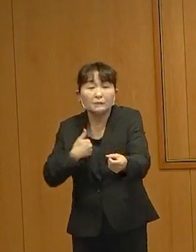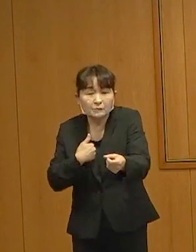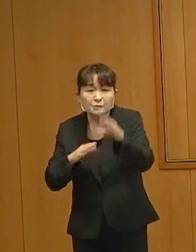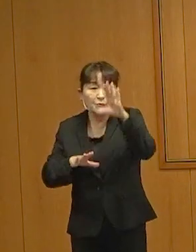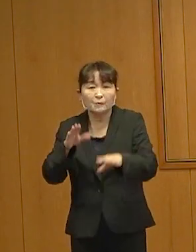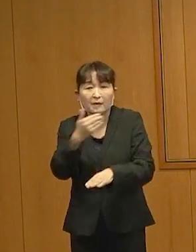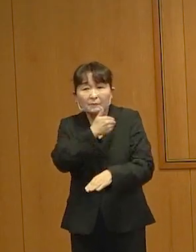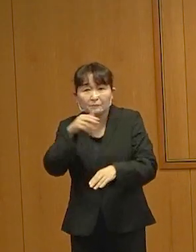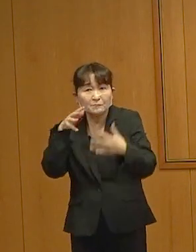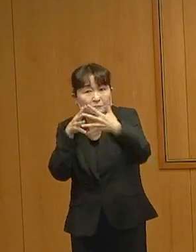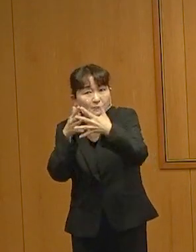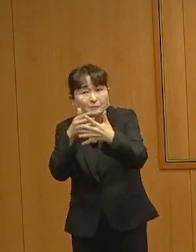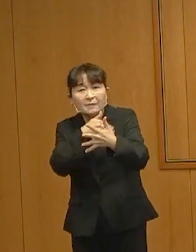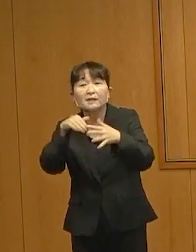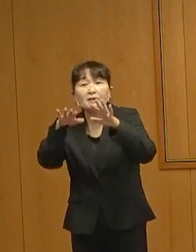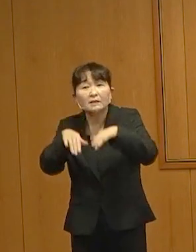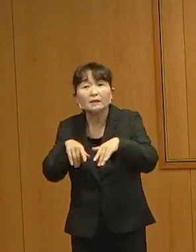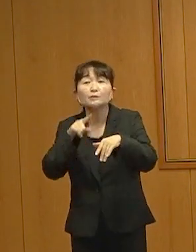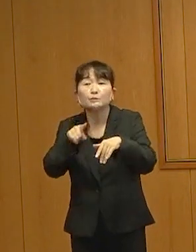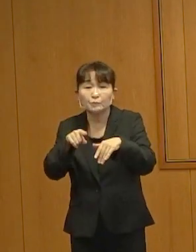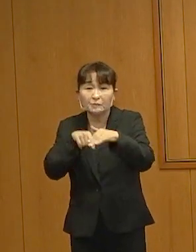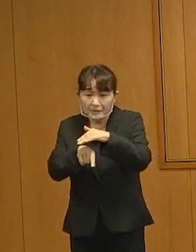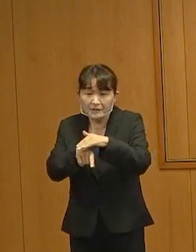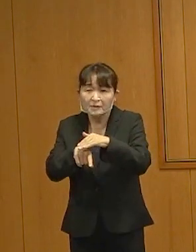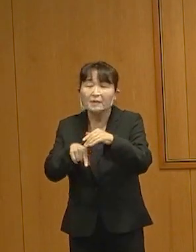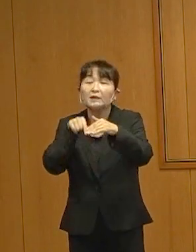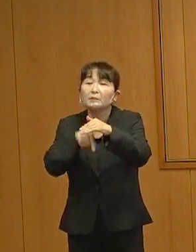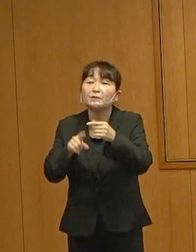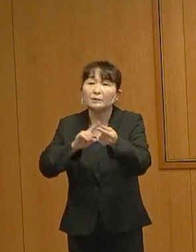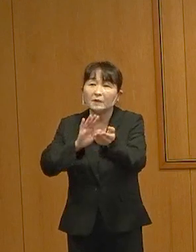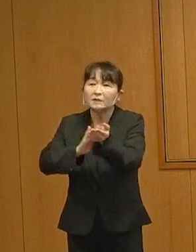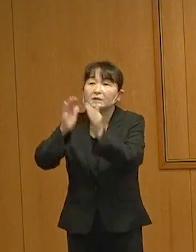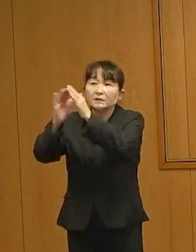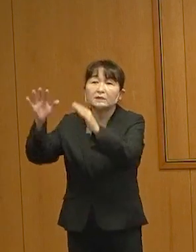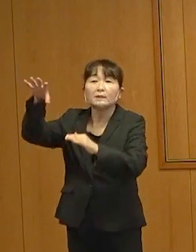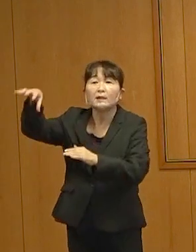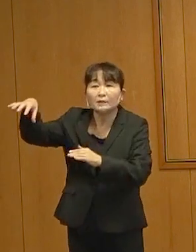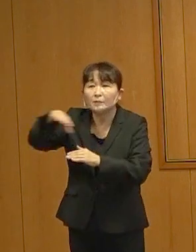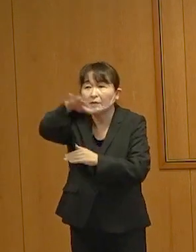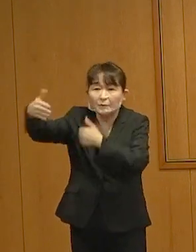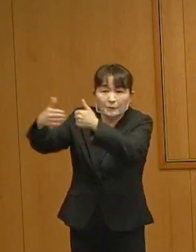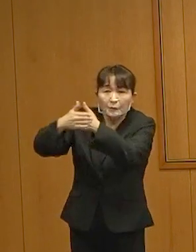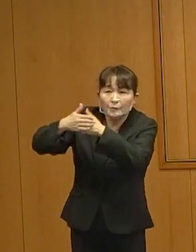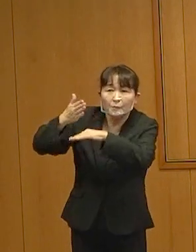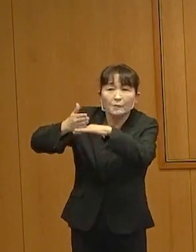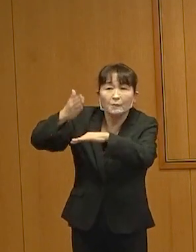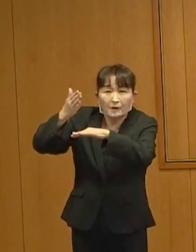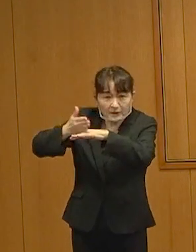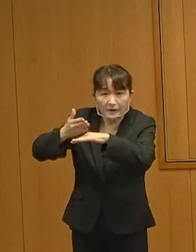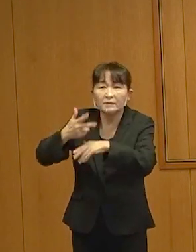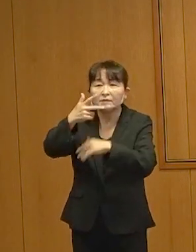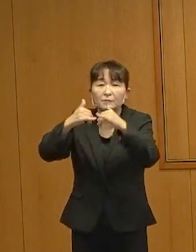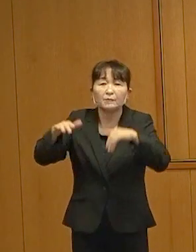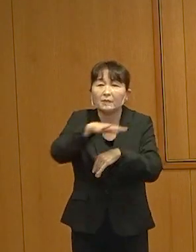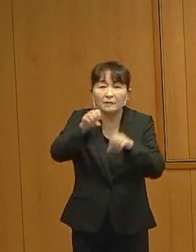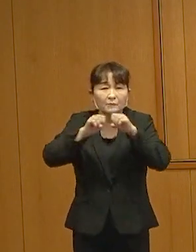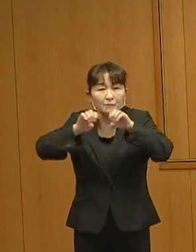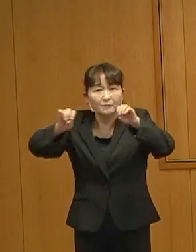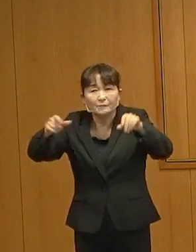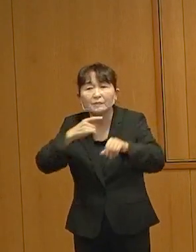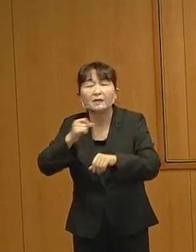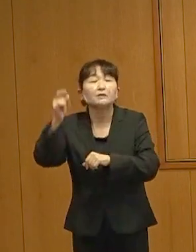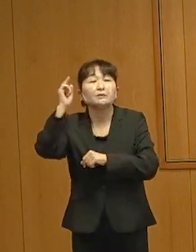で、まあ、医師会の方々のご協力もあり、市民の理解も拡大していったのかなというふうに思っています。で、特